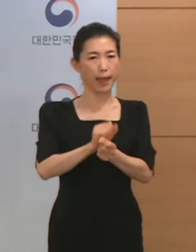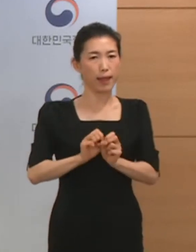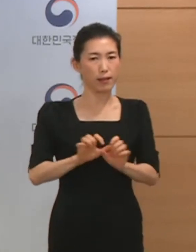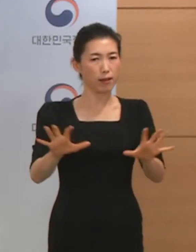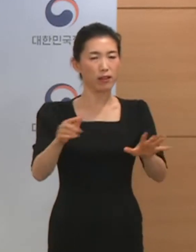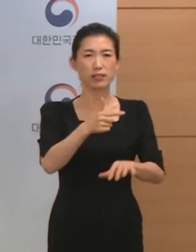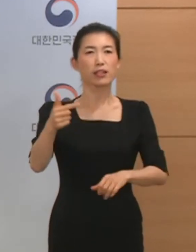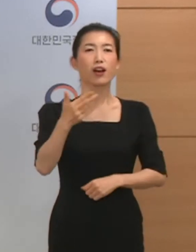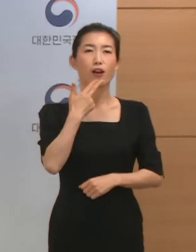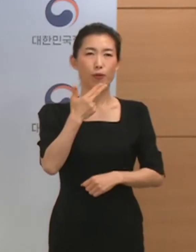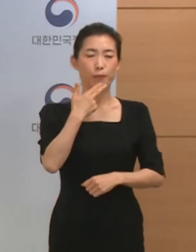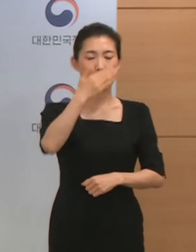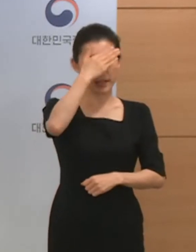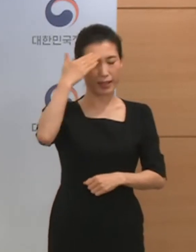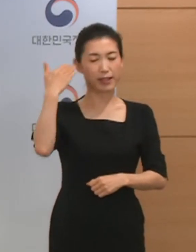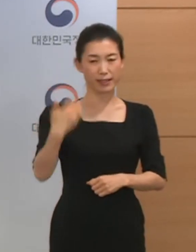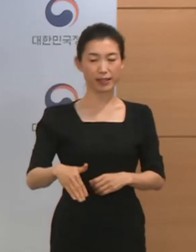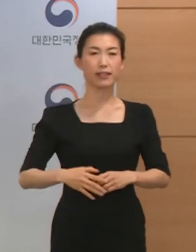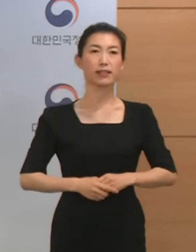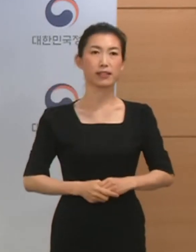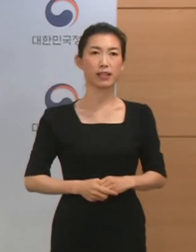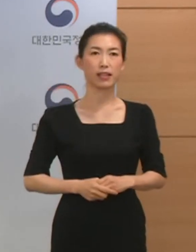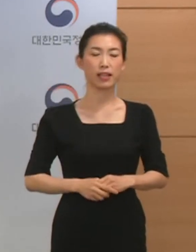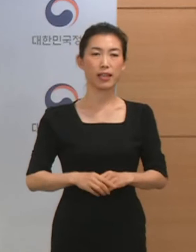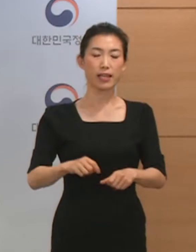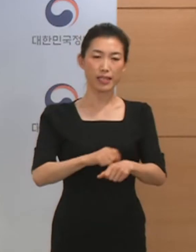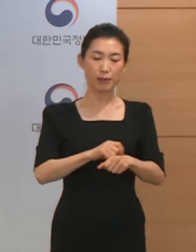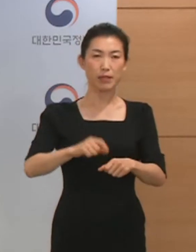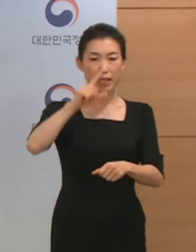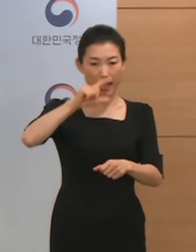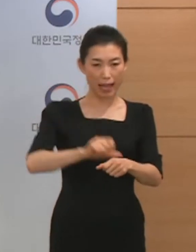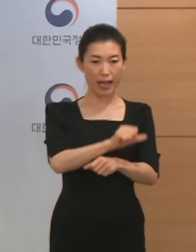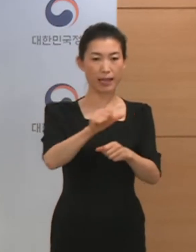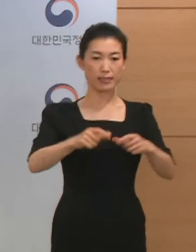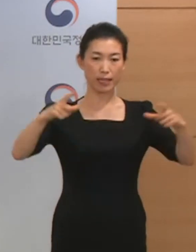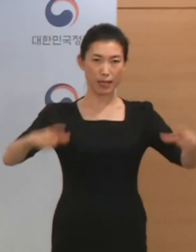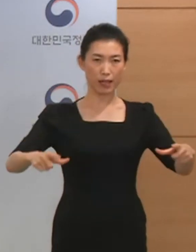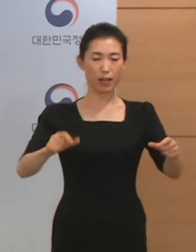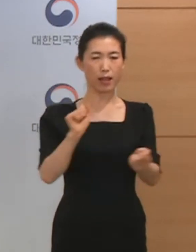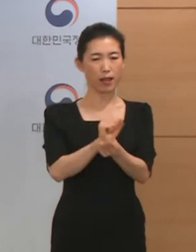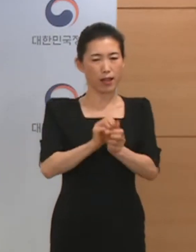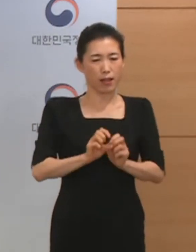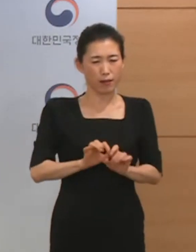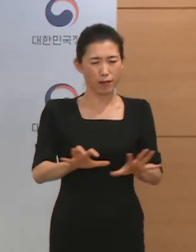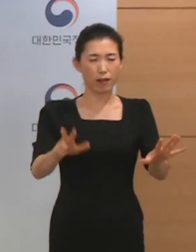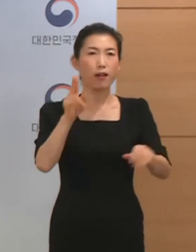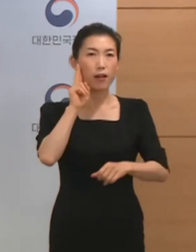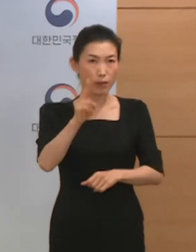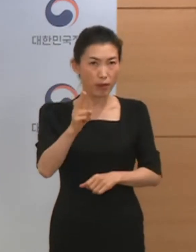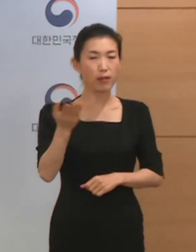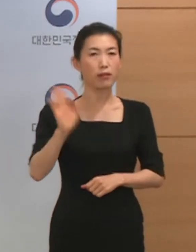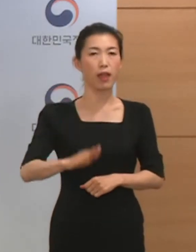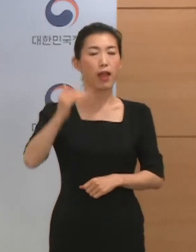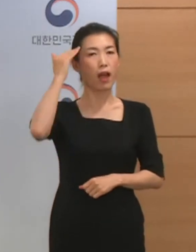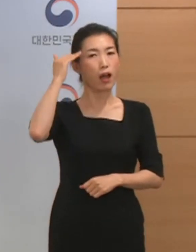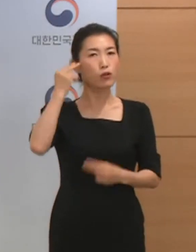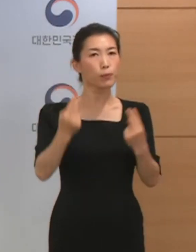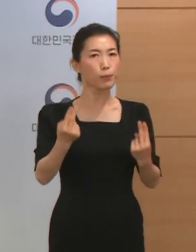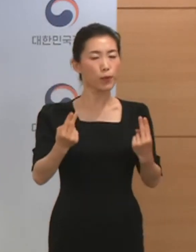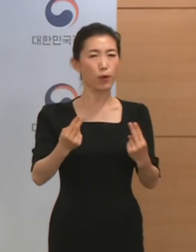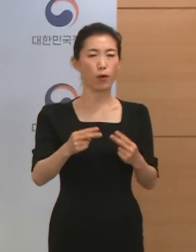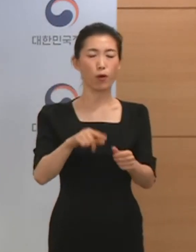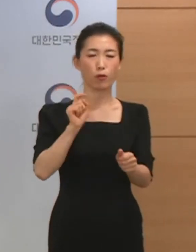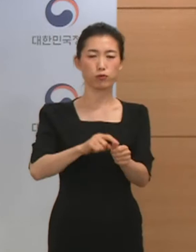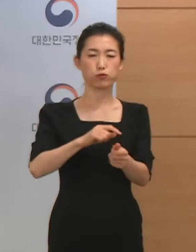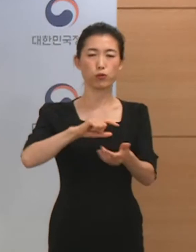점은 다행스럽습니다. 특히 아시아권에서 유행이 급증하고 있는 것에 비해 우리는 안정적으로